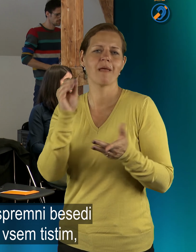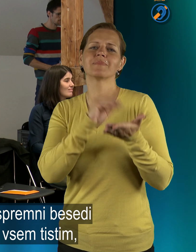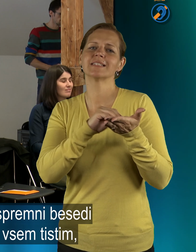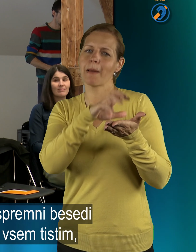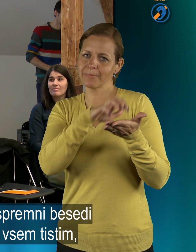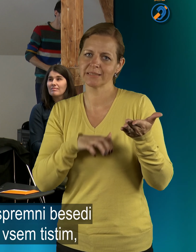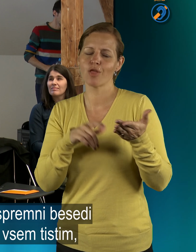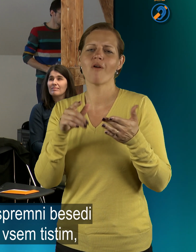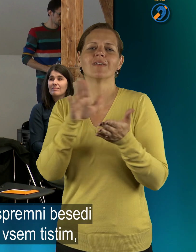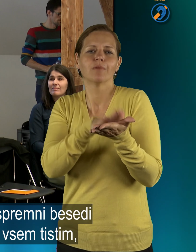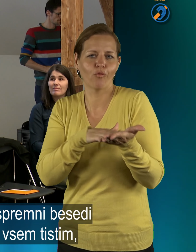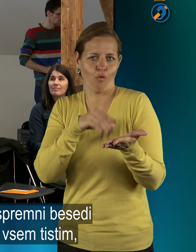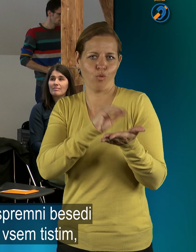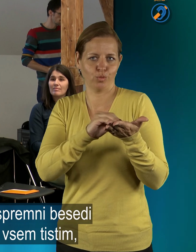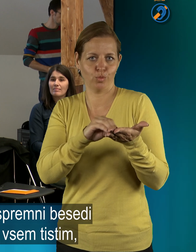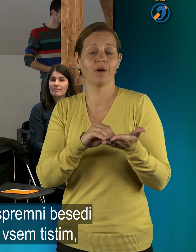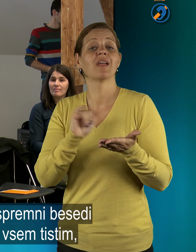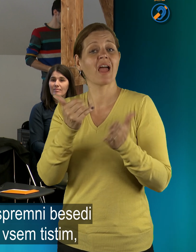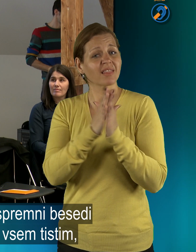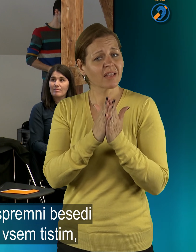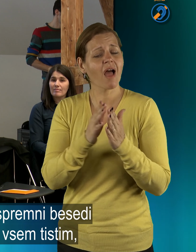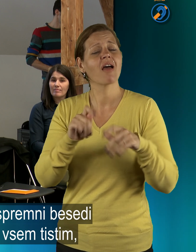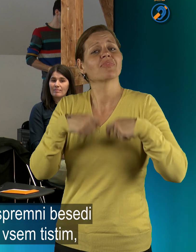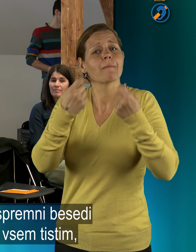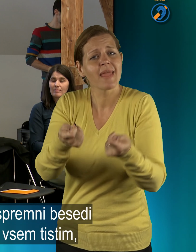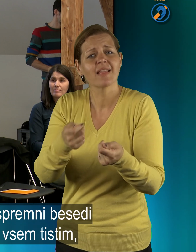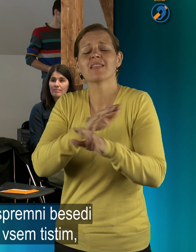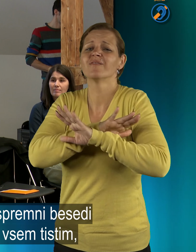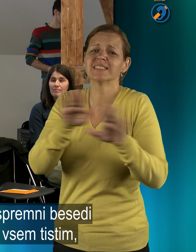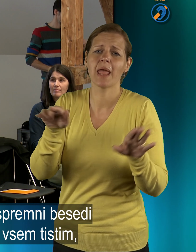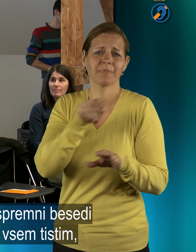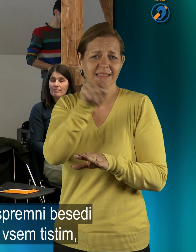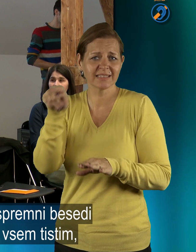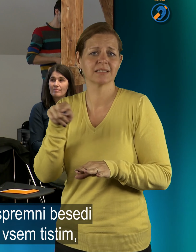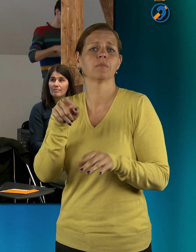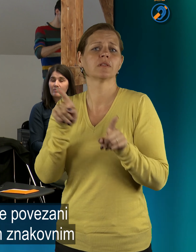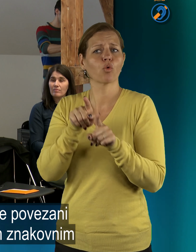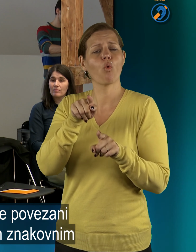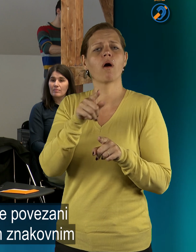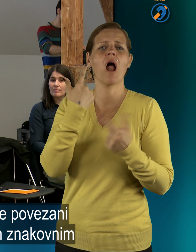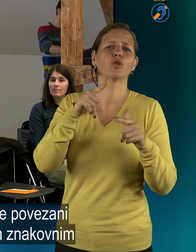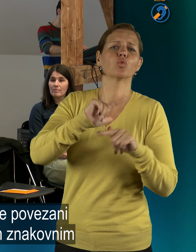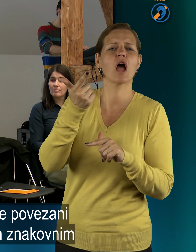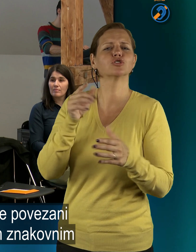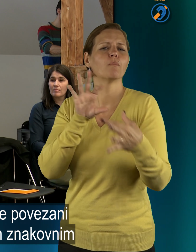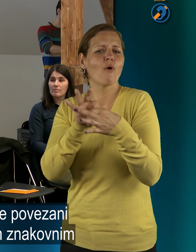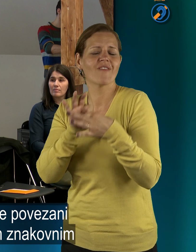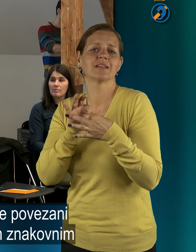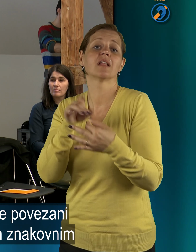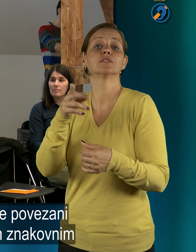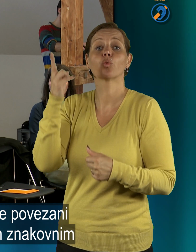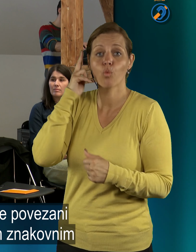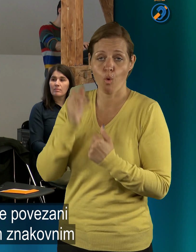Tako kot je zapisano v spremni besedi, je knjiga namenjena vsem tistim, ki so tako ali drugače povezani z gluhoto,